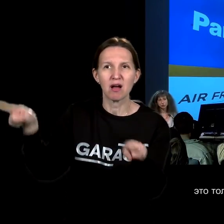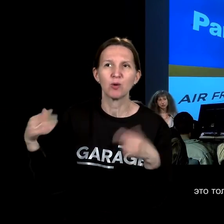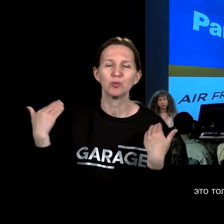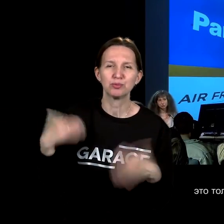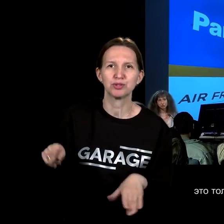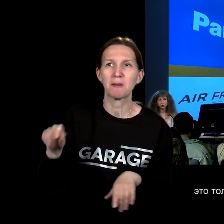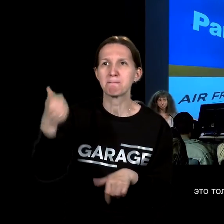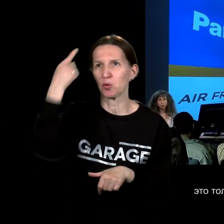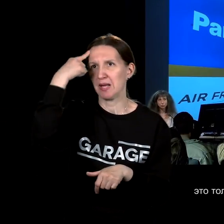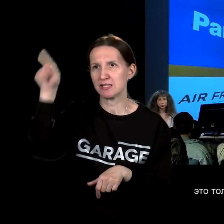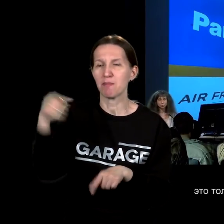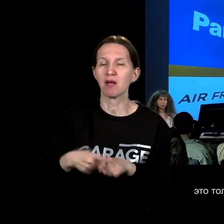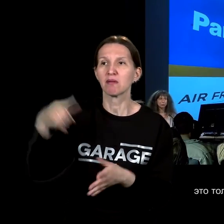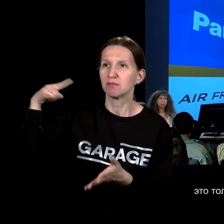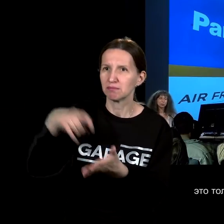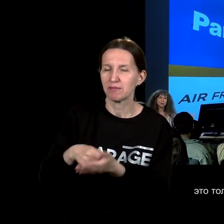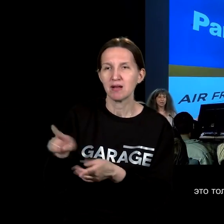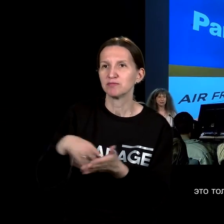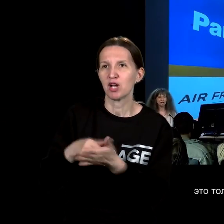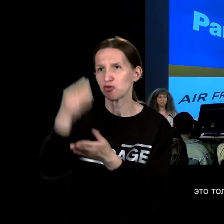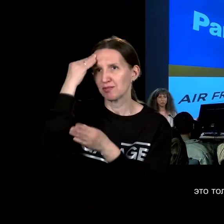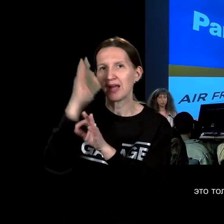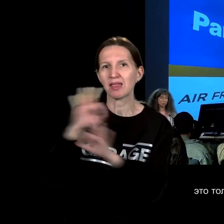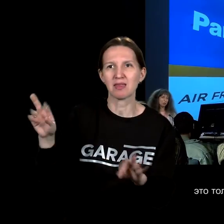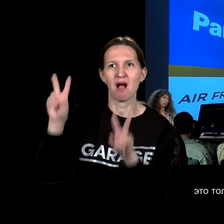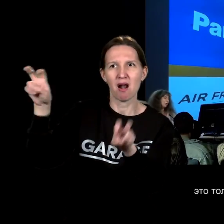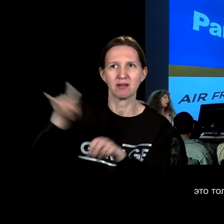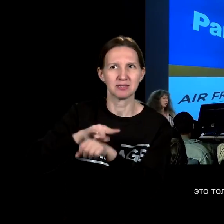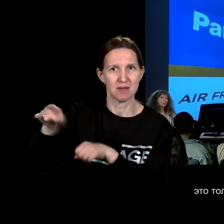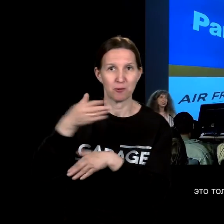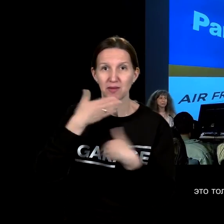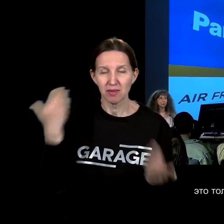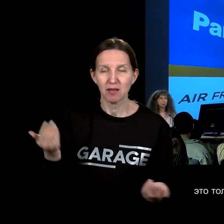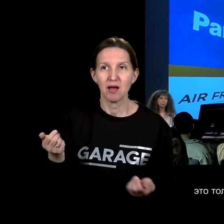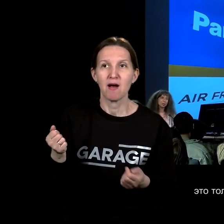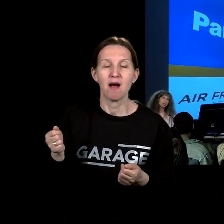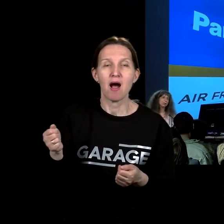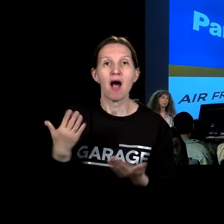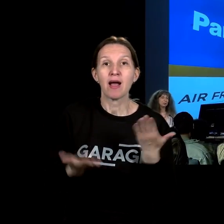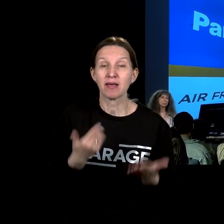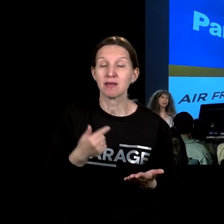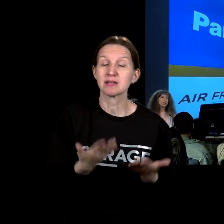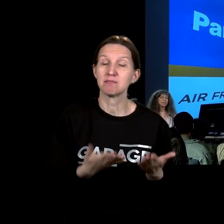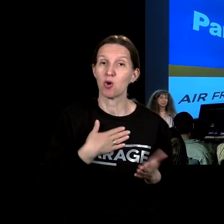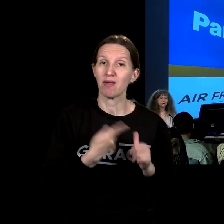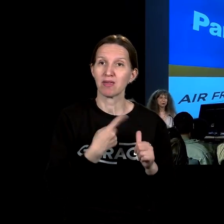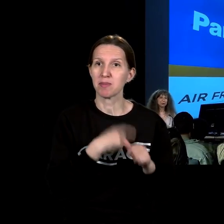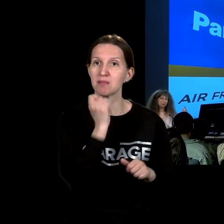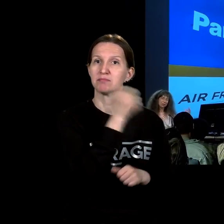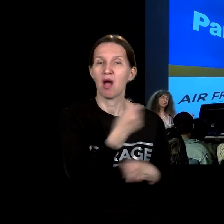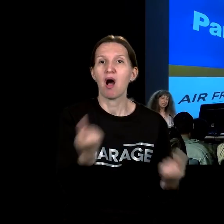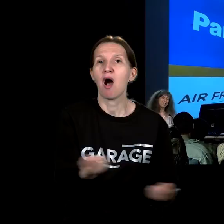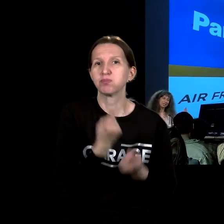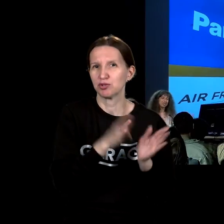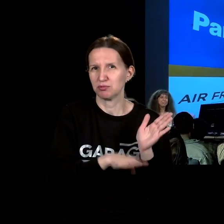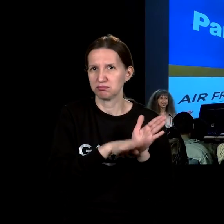раз прототипы, они все равно бьются, это все равно не тот идеальный транспорт, который способен унести нас в другой мир. Вот когда твоим именем называют не